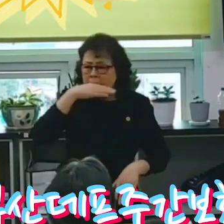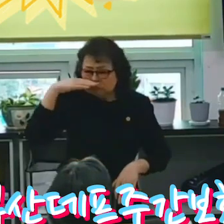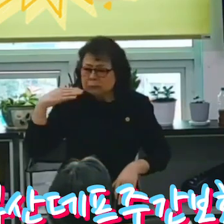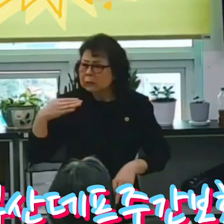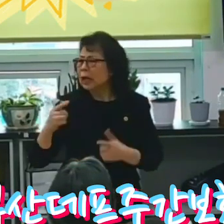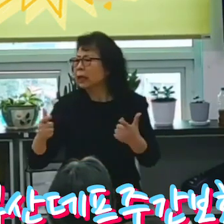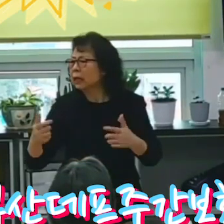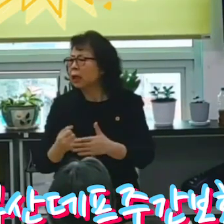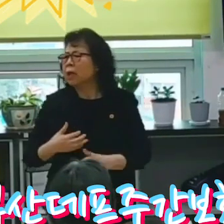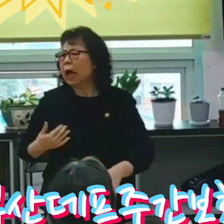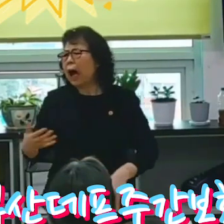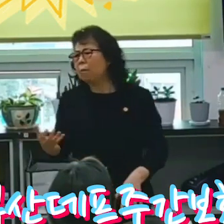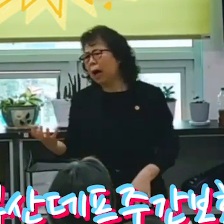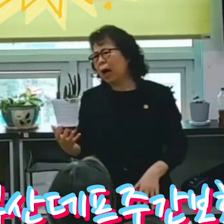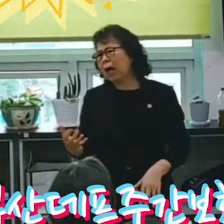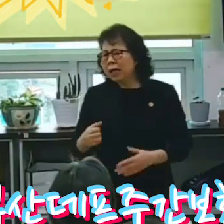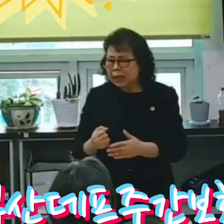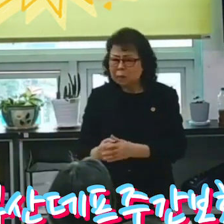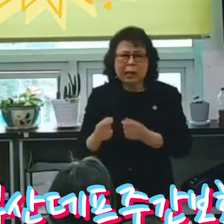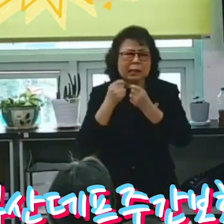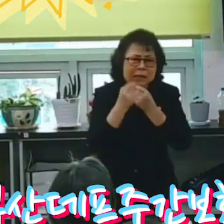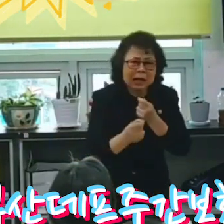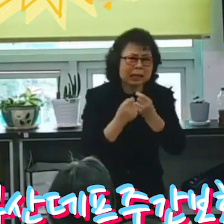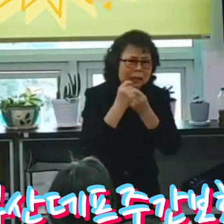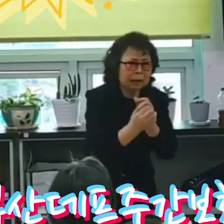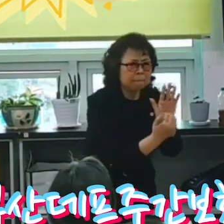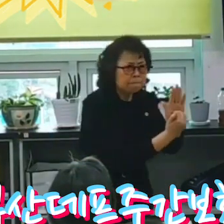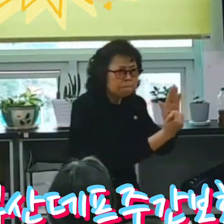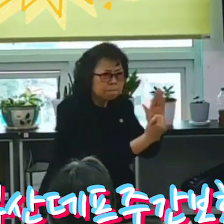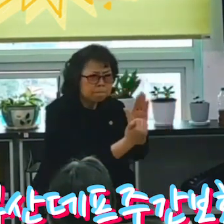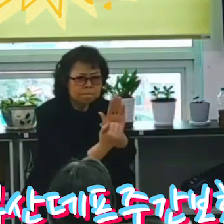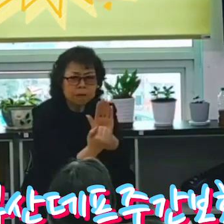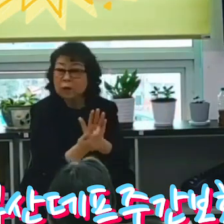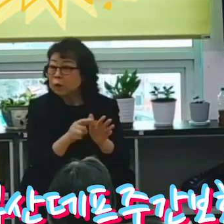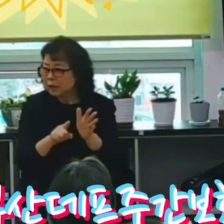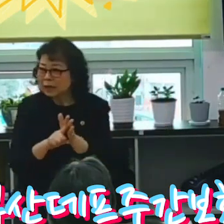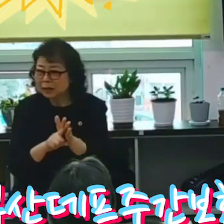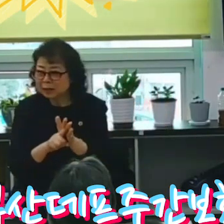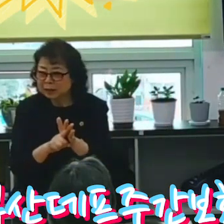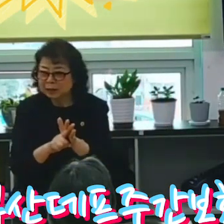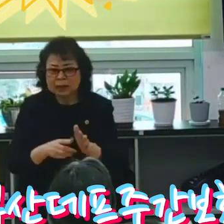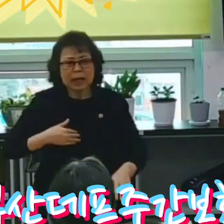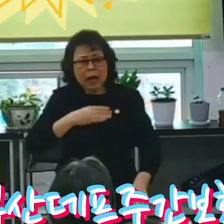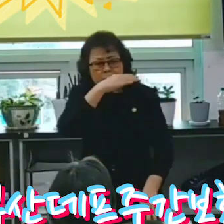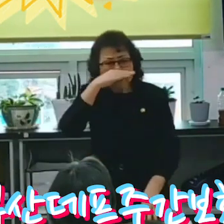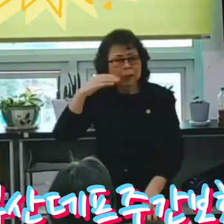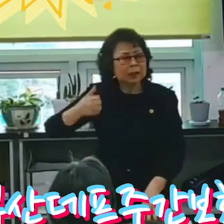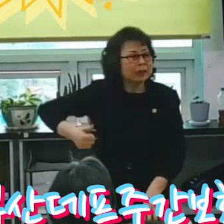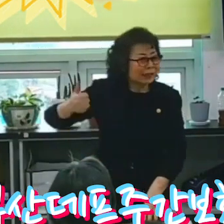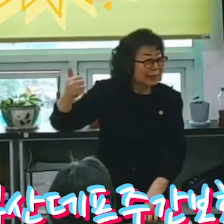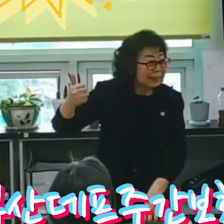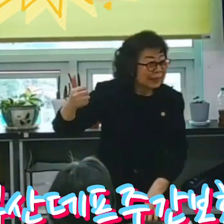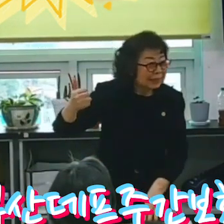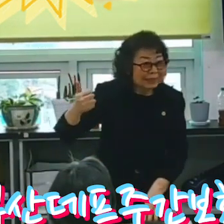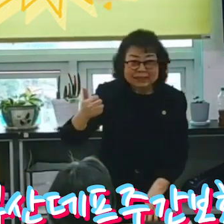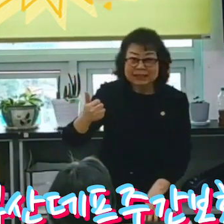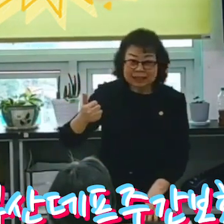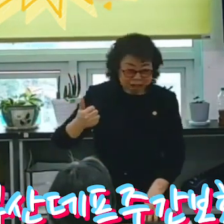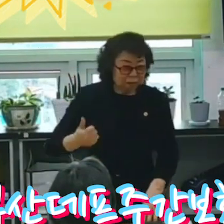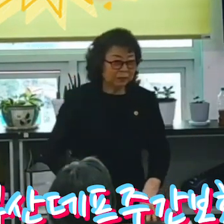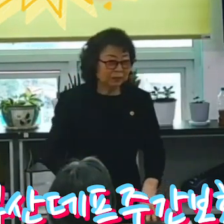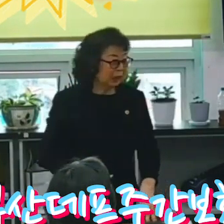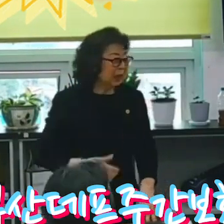아프고 힘들잖아요. 그래서 우리가 사기를 안 당하는 게 내가 올바른 건데, 사실은 네,